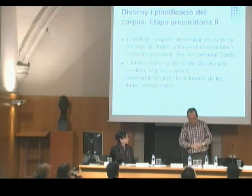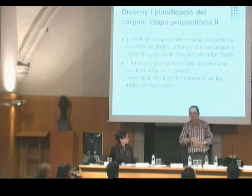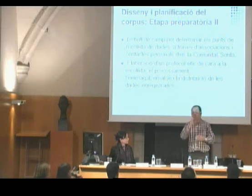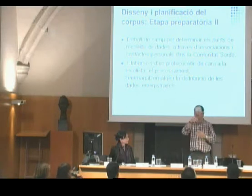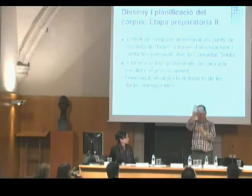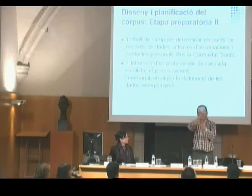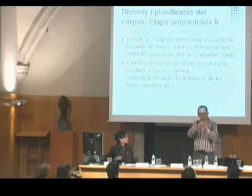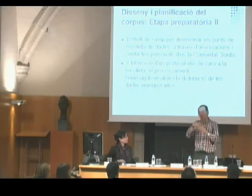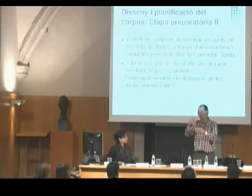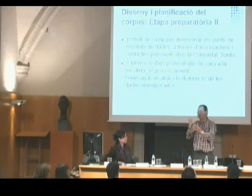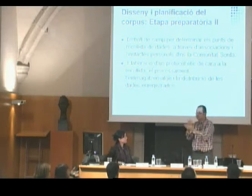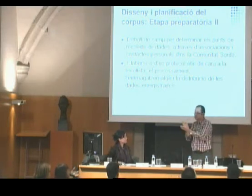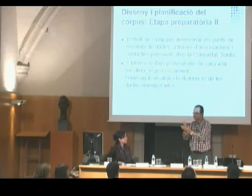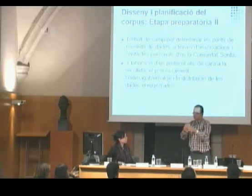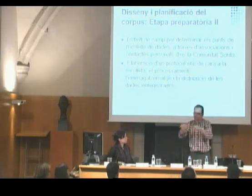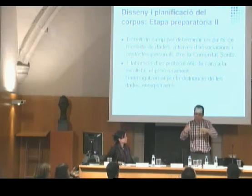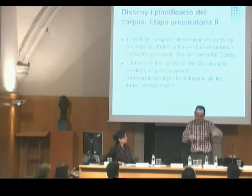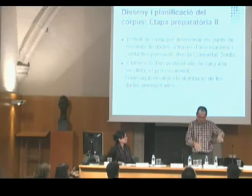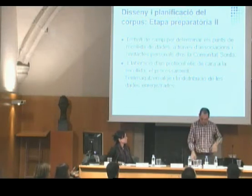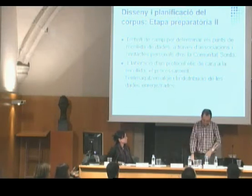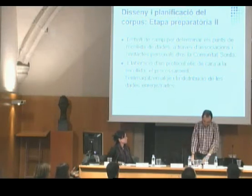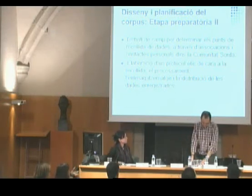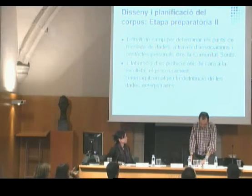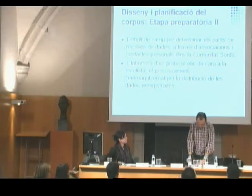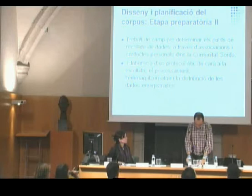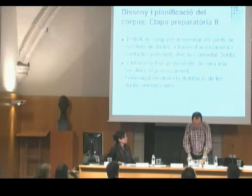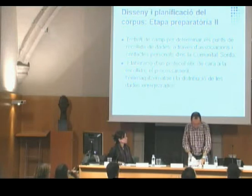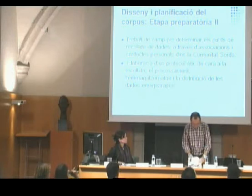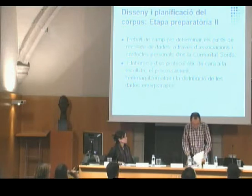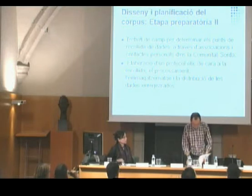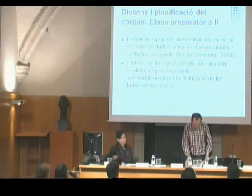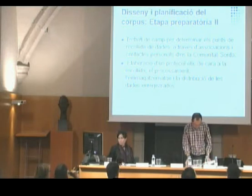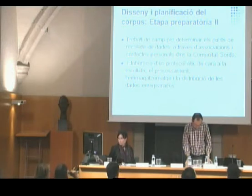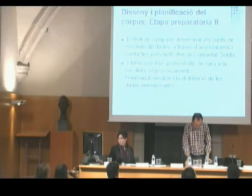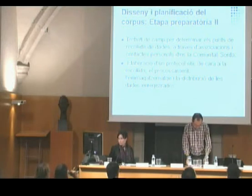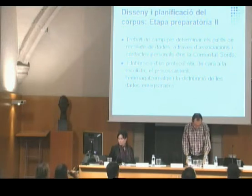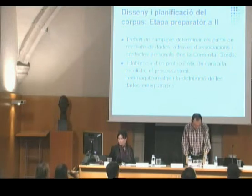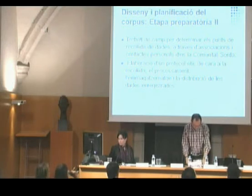aquest protocol d'ètica per evitar problemes posteriors.